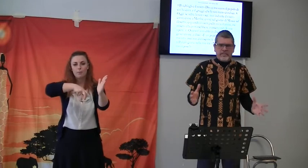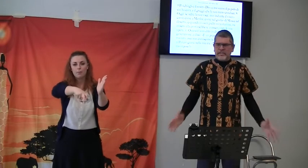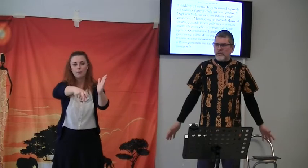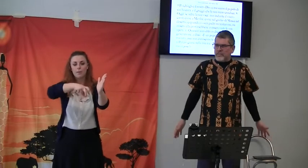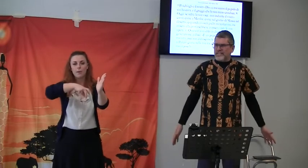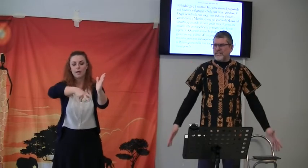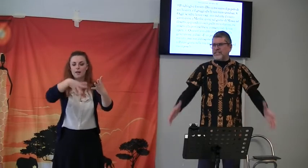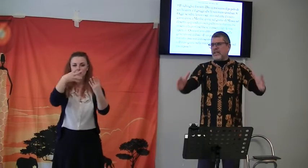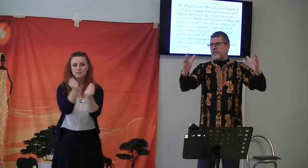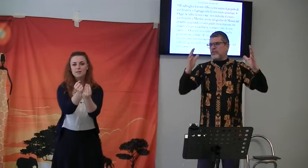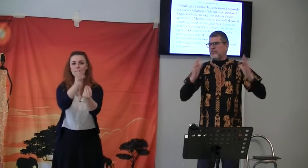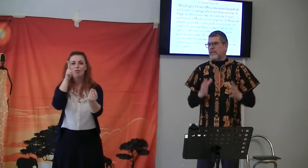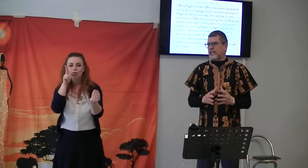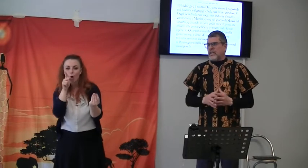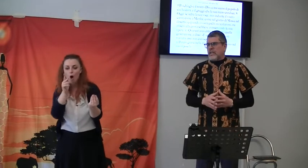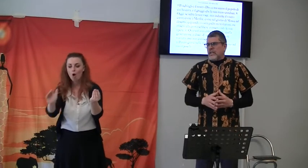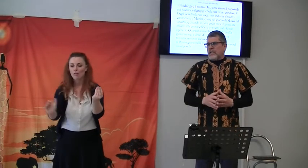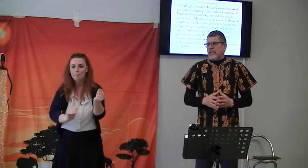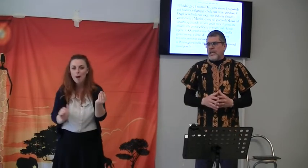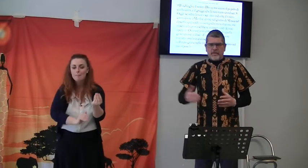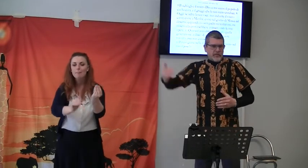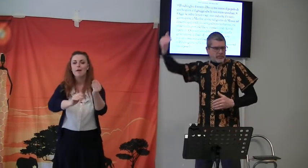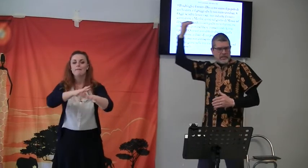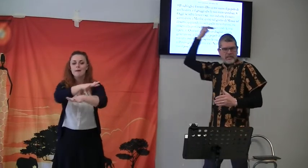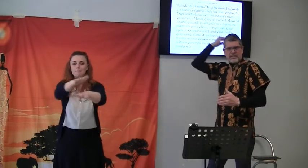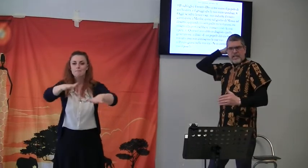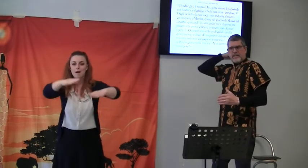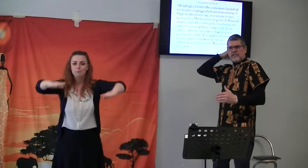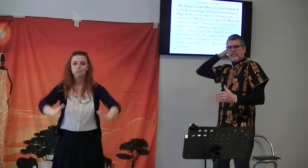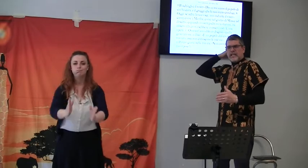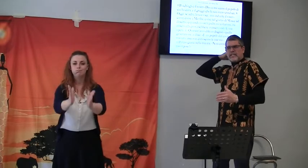donne e bambini dovevano attraversare questo mare, e ci avevano poi